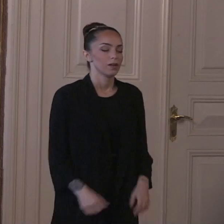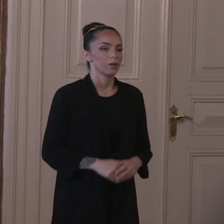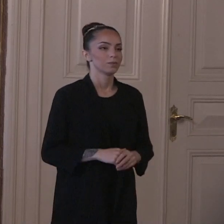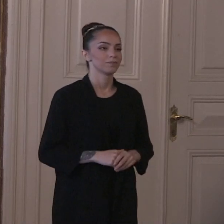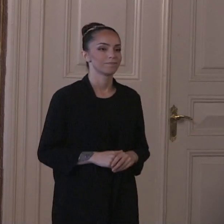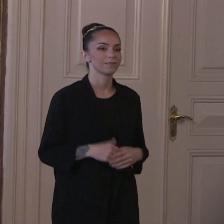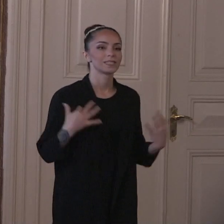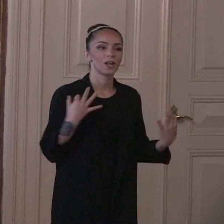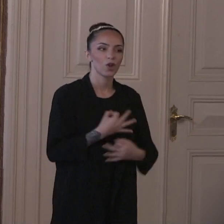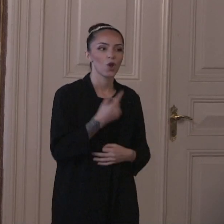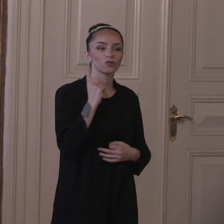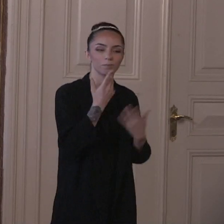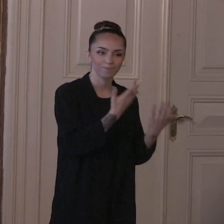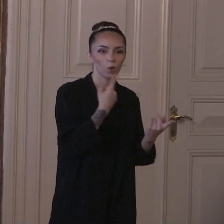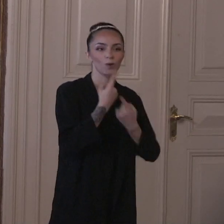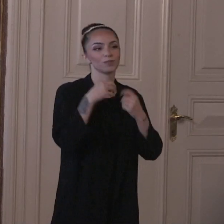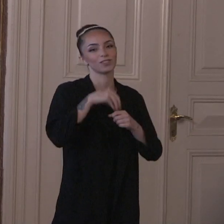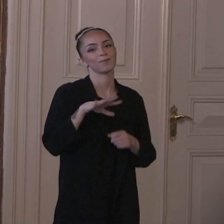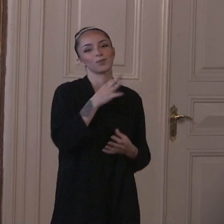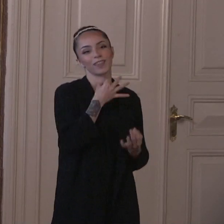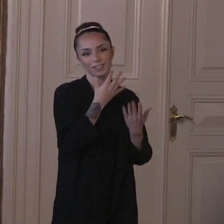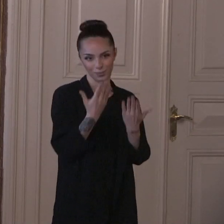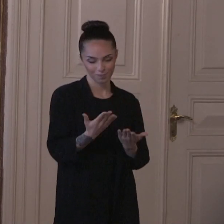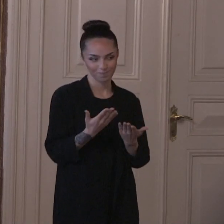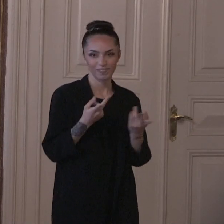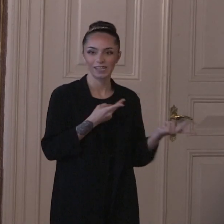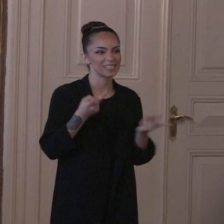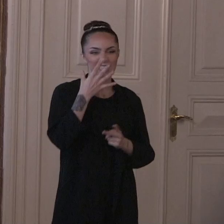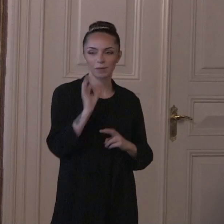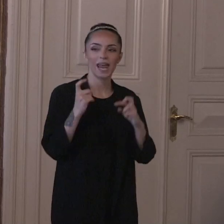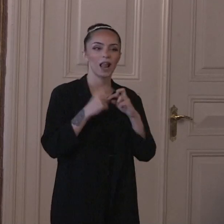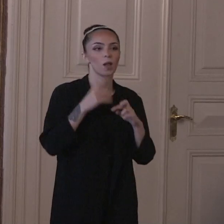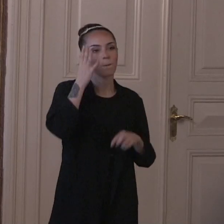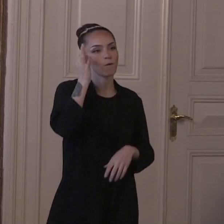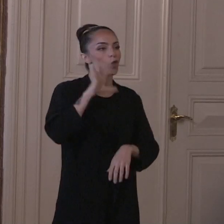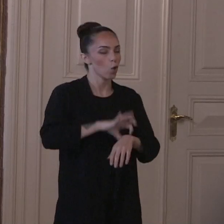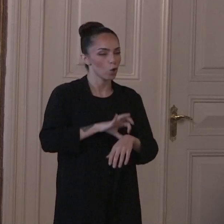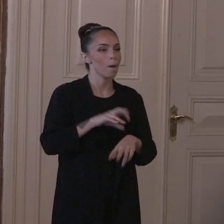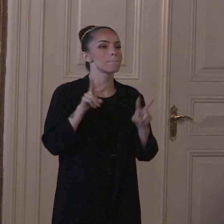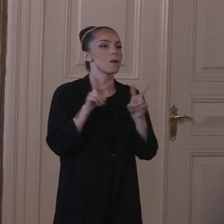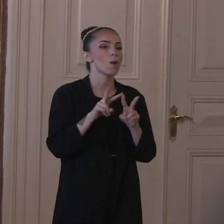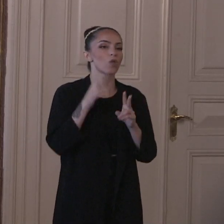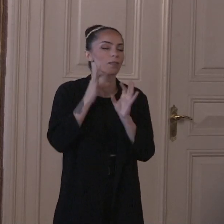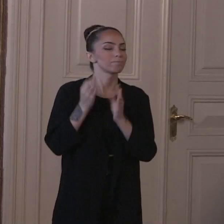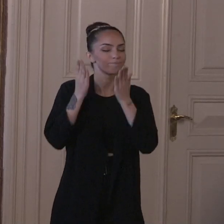selam. Sayın hocamıza konuşmalar için teşekkür ediyoruz ve kürsüye rektörümüz Profesör Doktor Sayın Mahmut Adan.